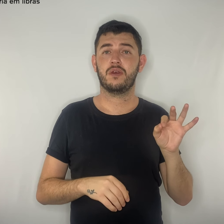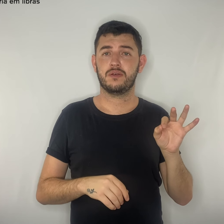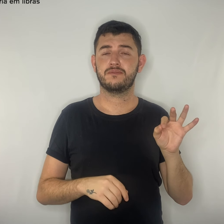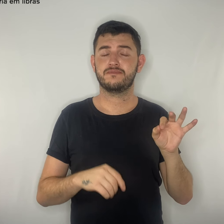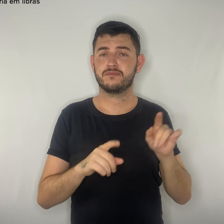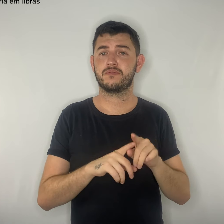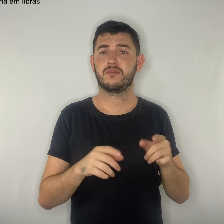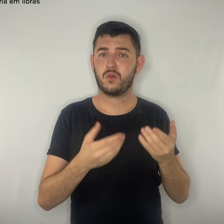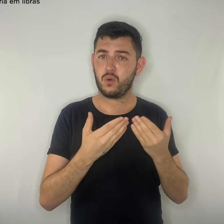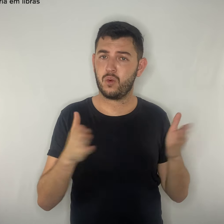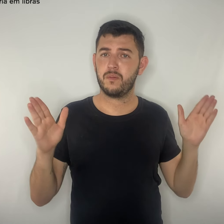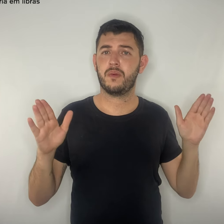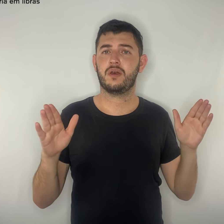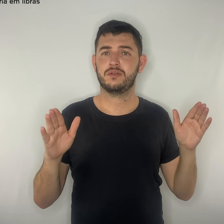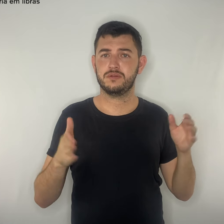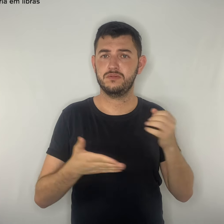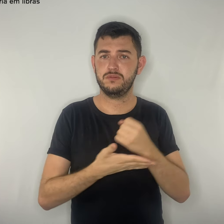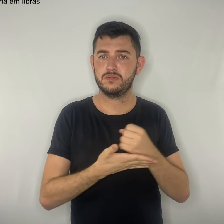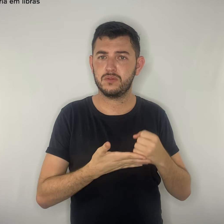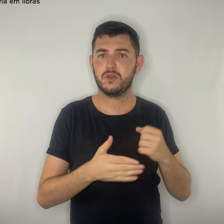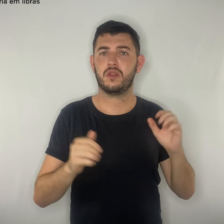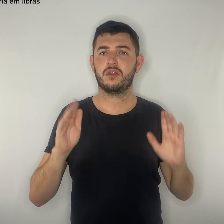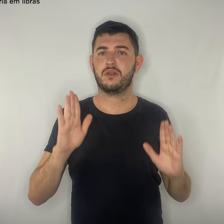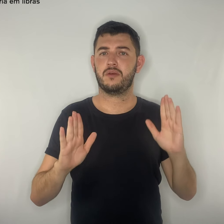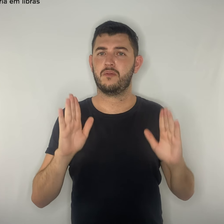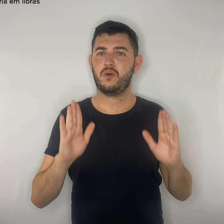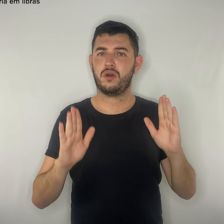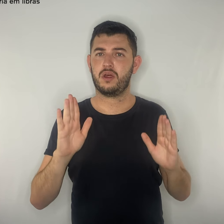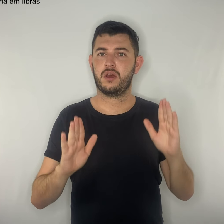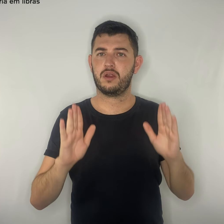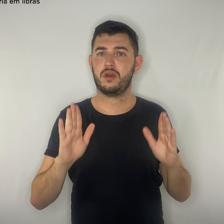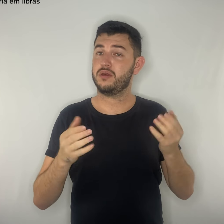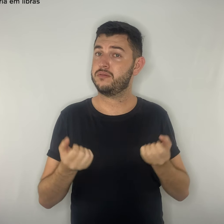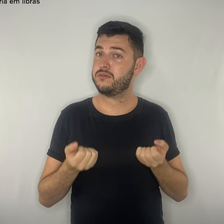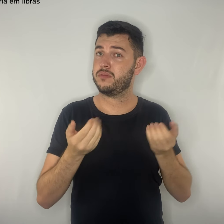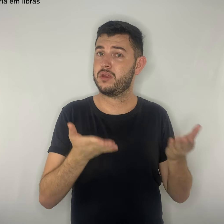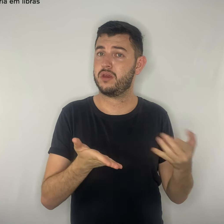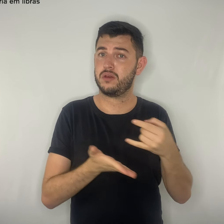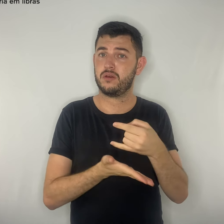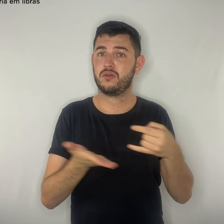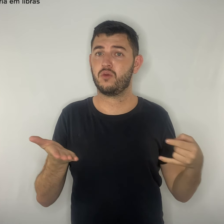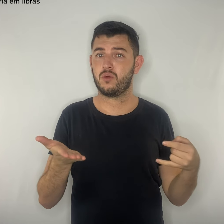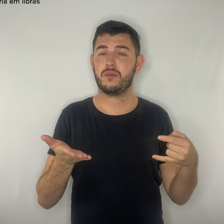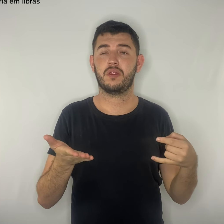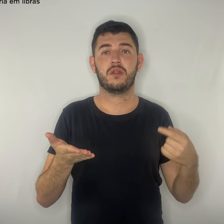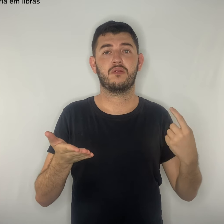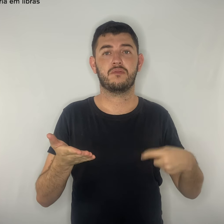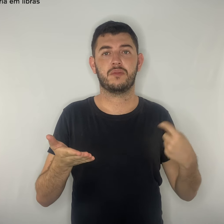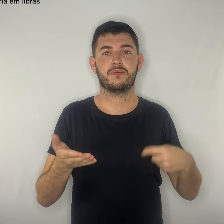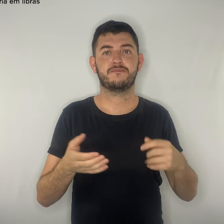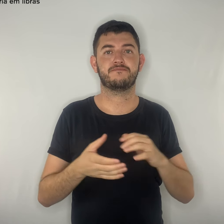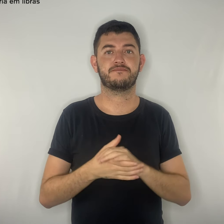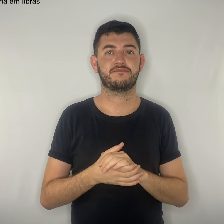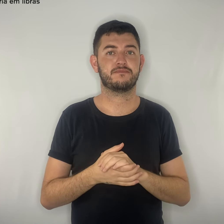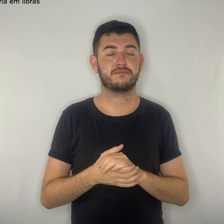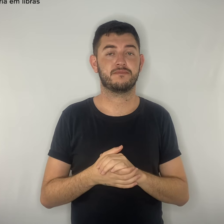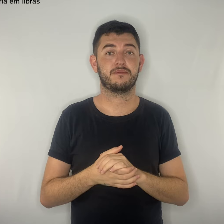processo de contratação temporária com a entrega da documentação as orientações as